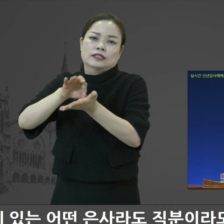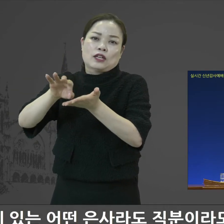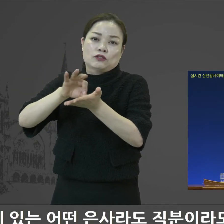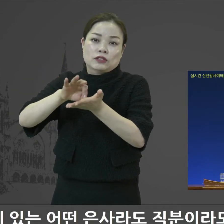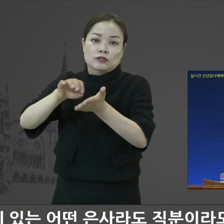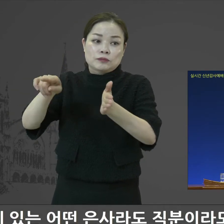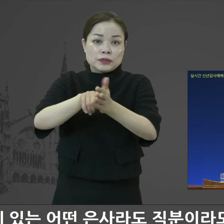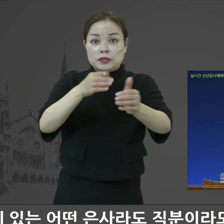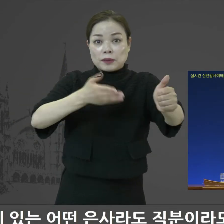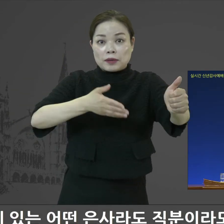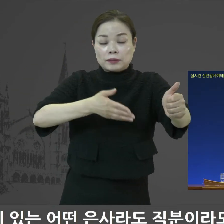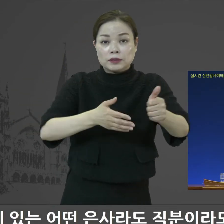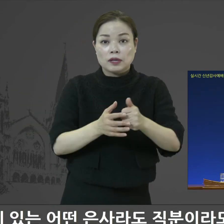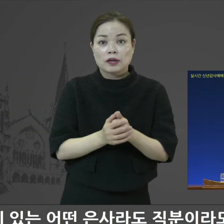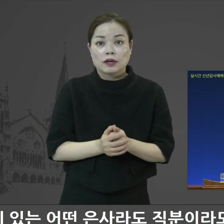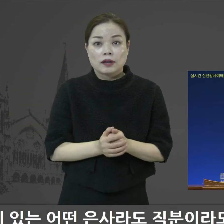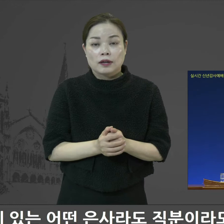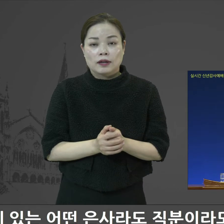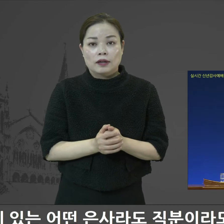믿으시기 바랍니다.